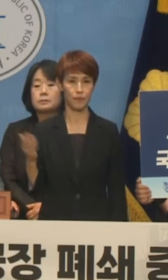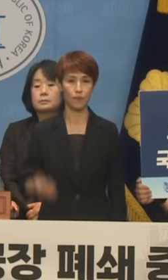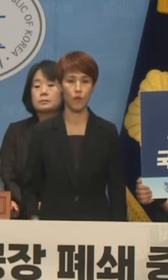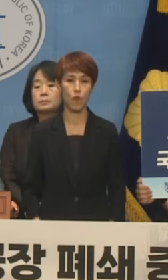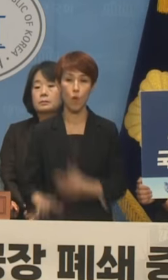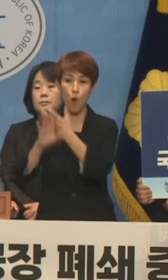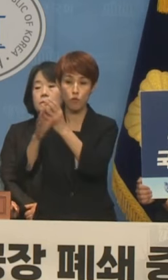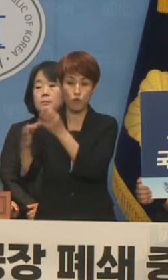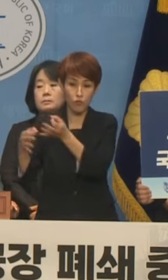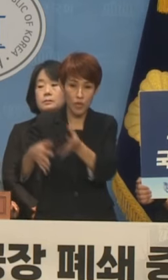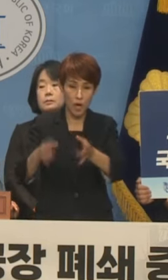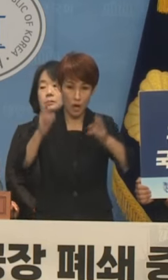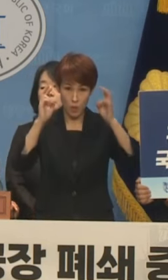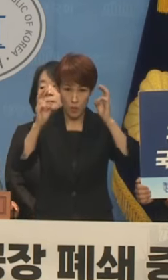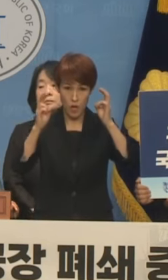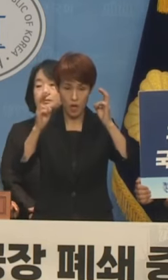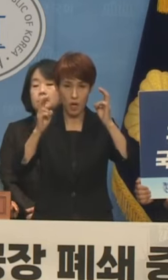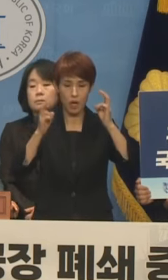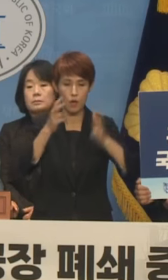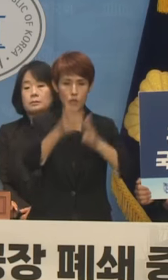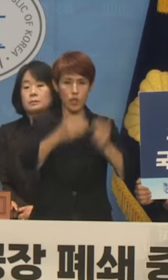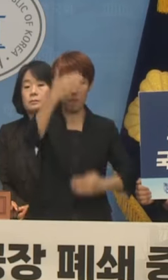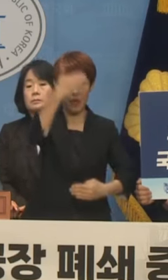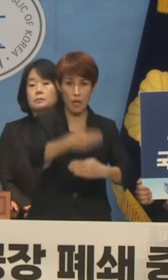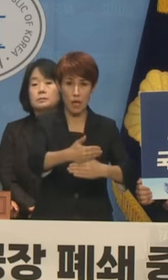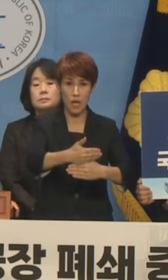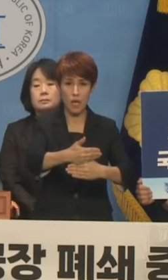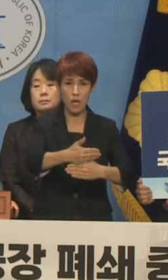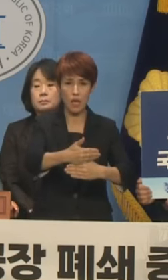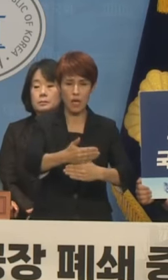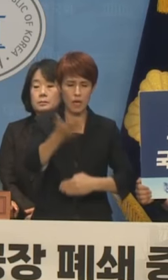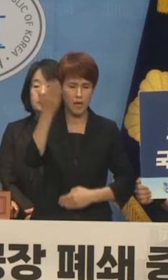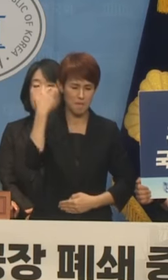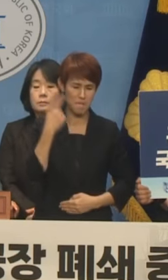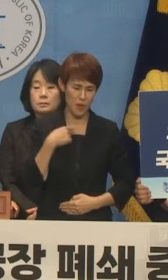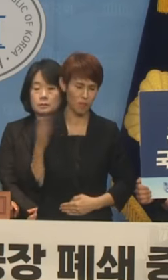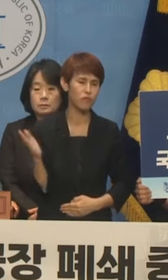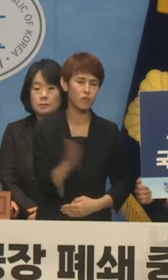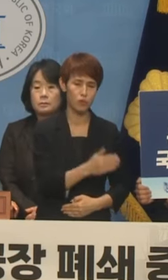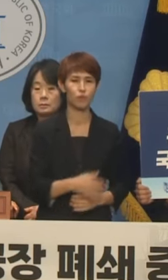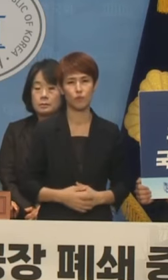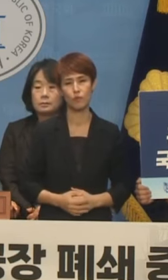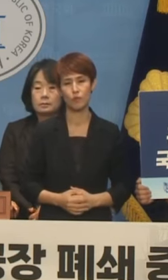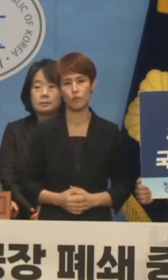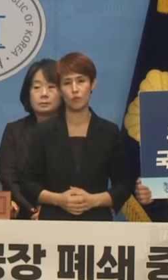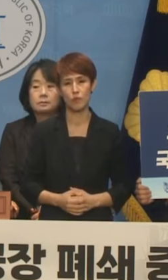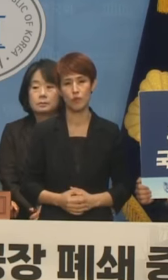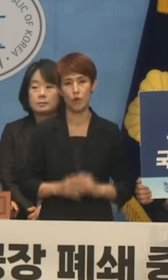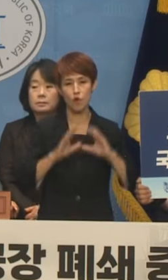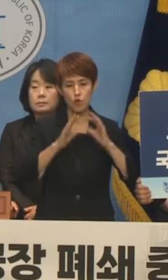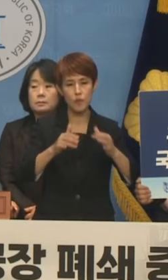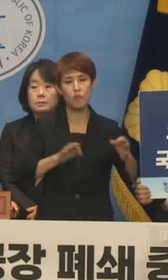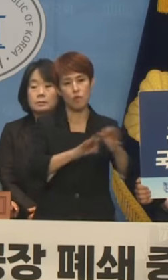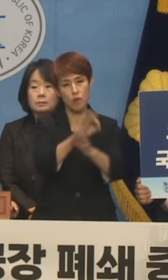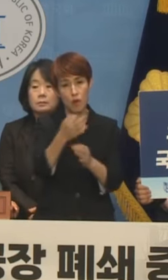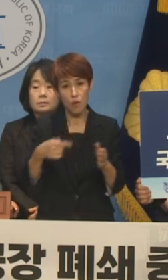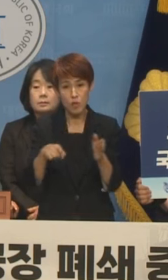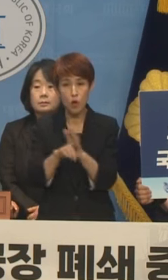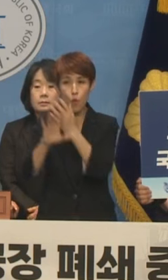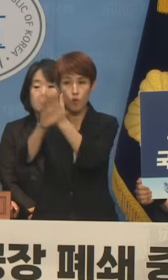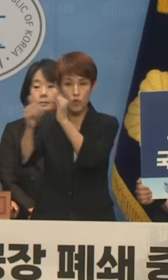외투기업의 공장 폐쇄 문제, 어제 오늘의 문제가 아닙니다. 국민경제 이바지를 목적으로 해야 할 외국인